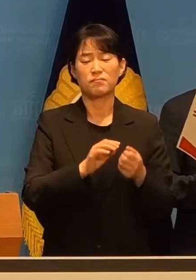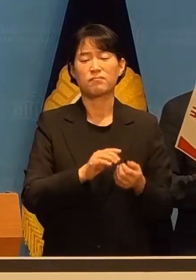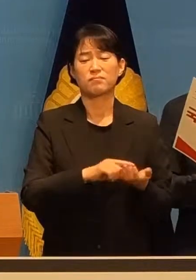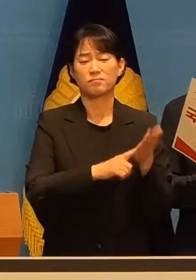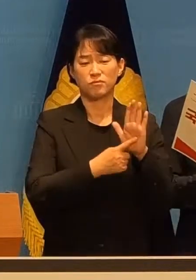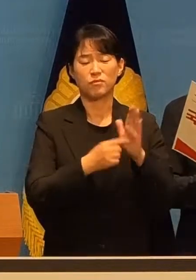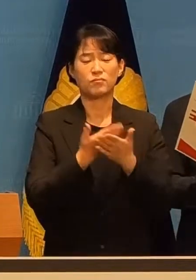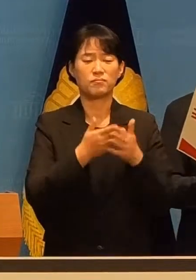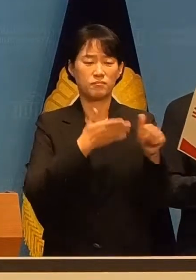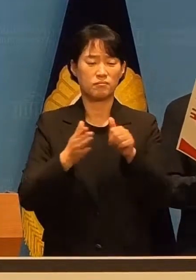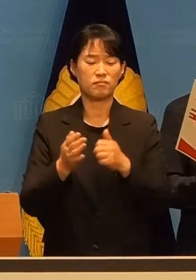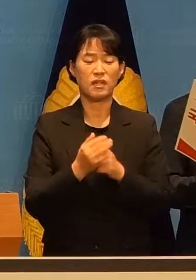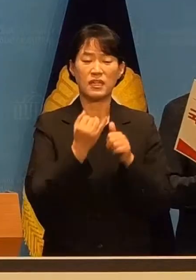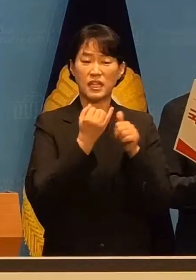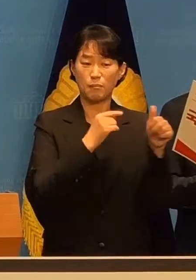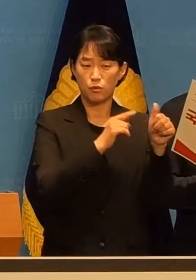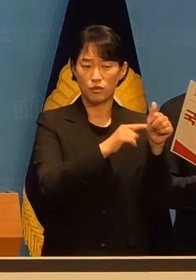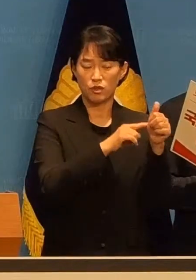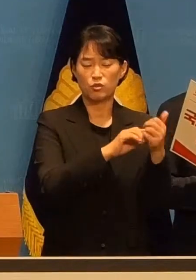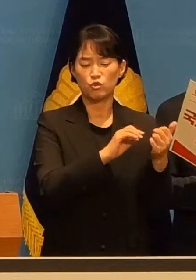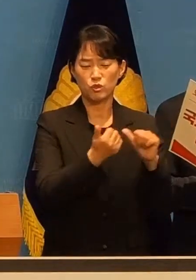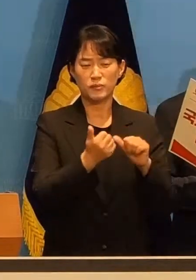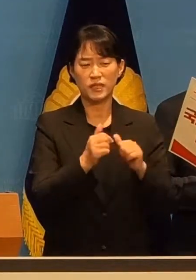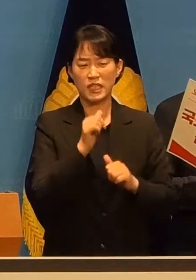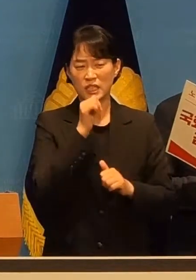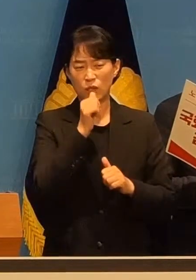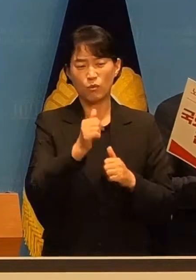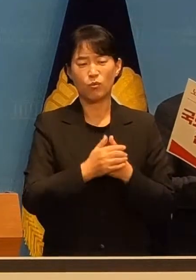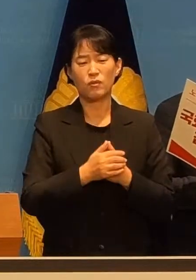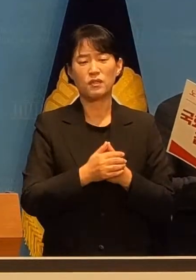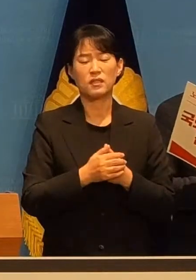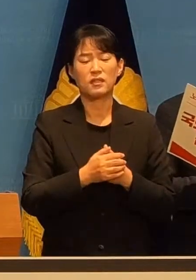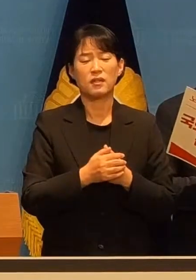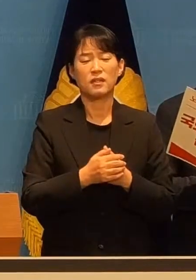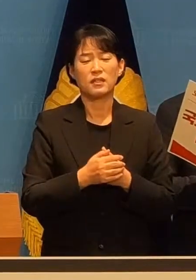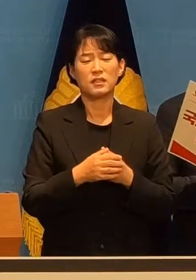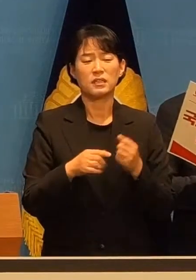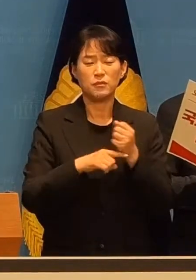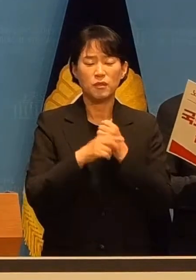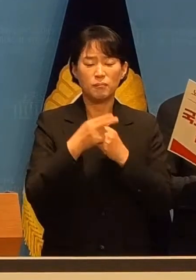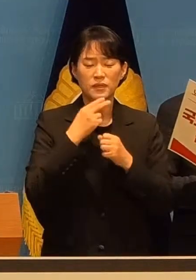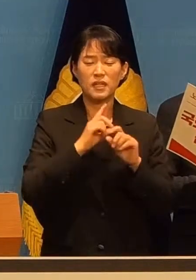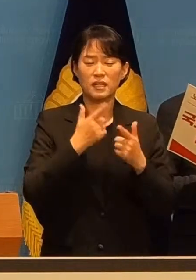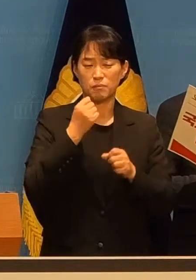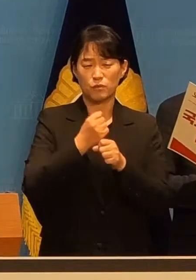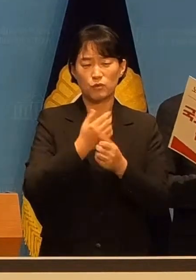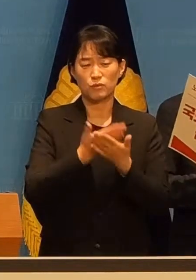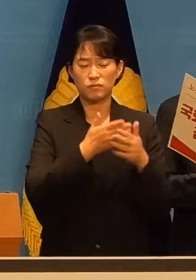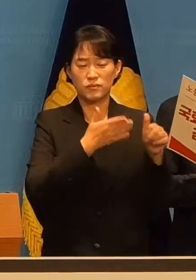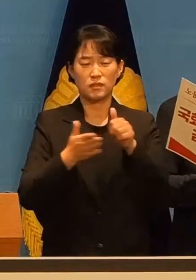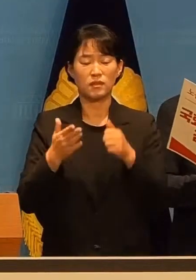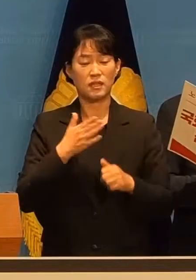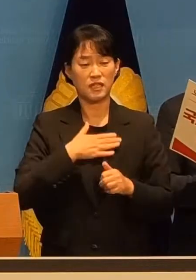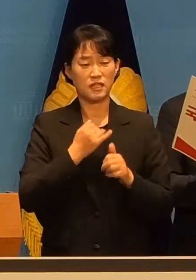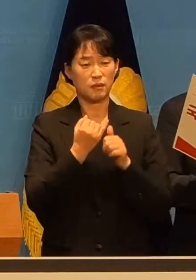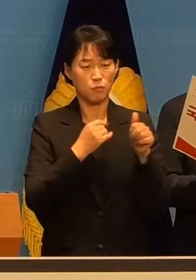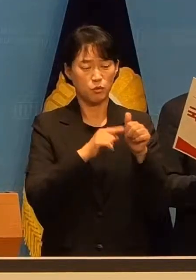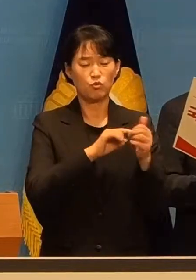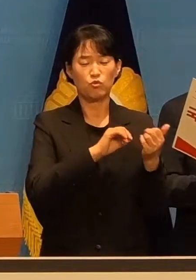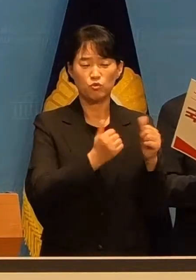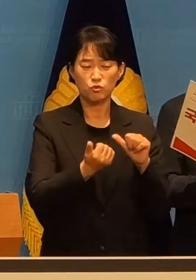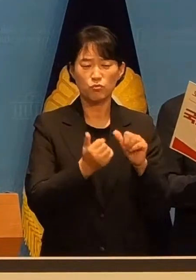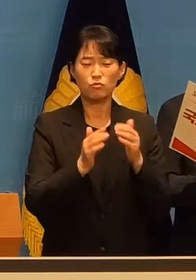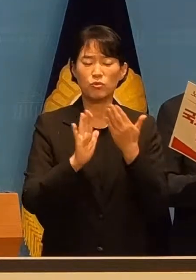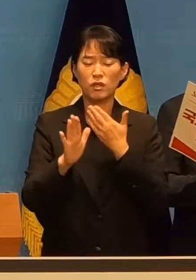제 남편의 죽음이 절대로 묻히지 않도록 해주십시오. 저는 남편의 죽음 앞에서 단 하루도